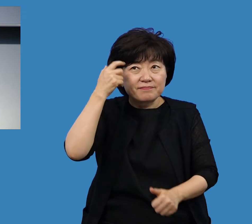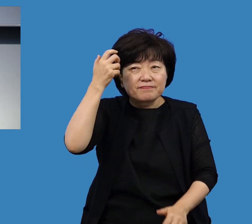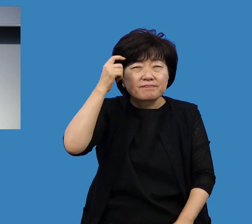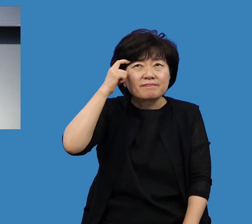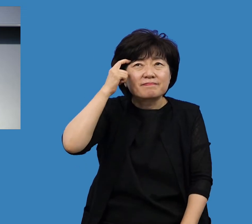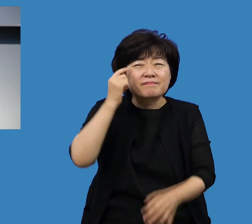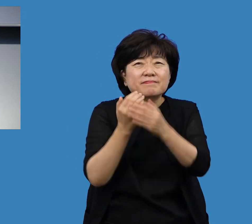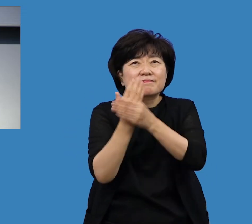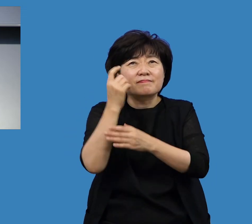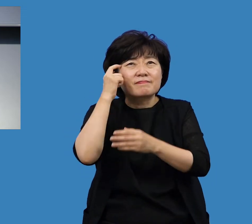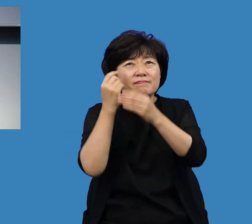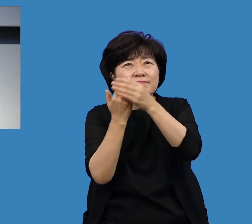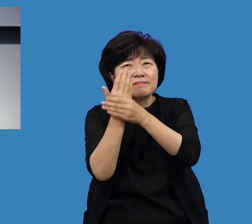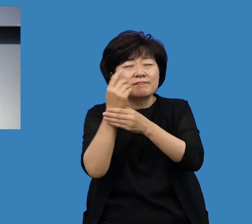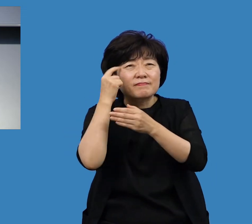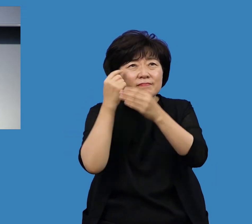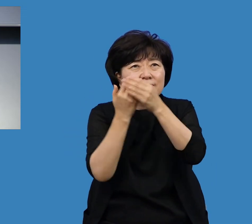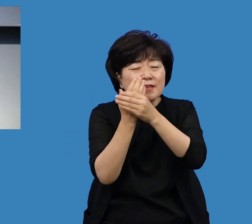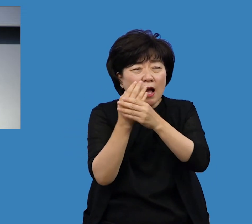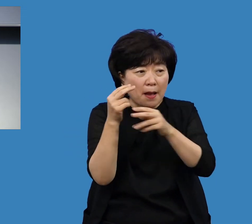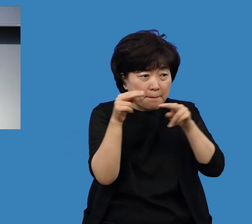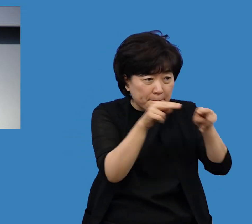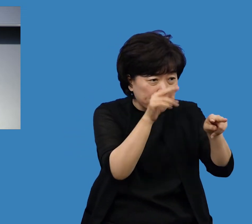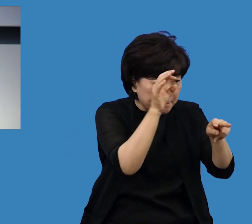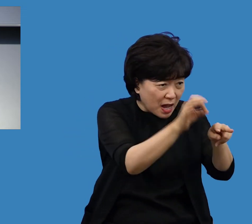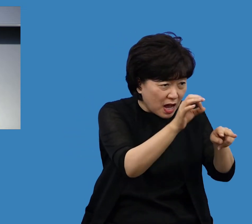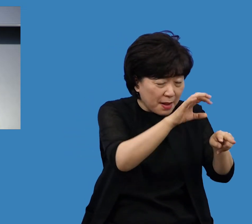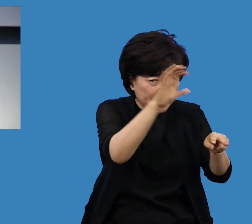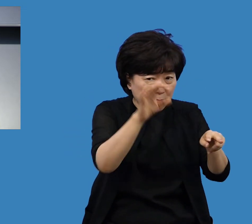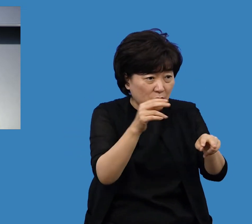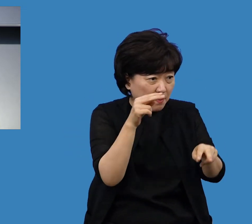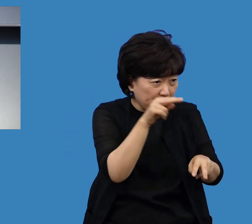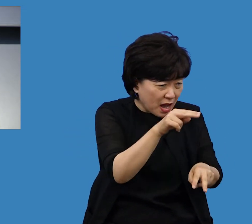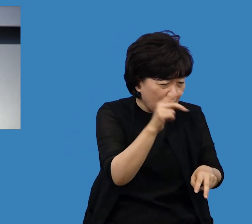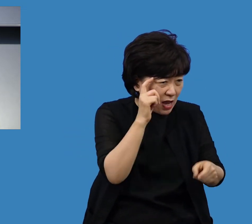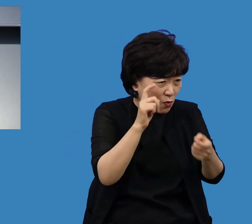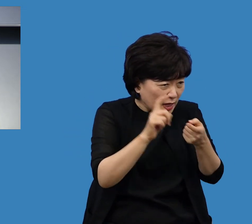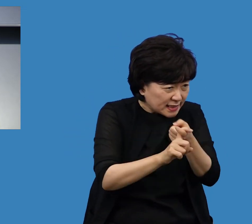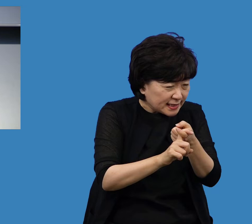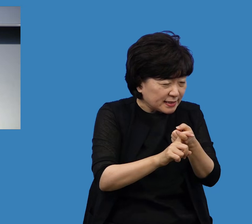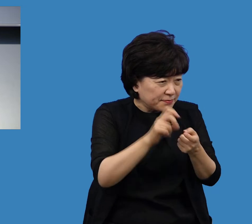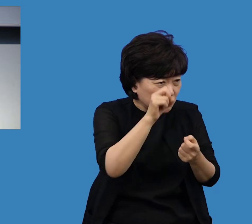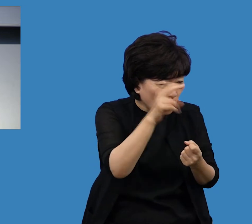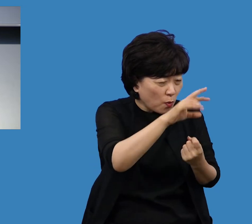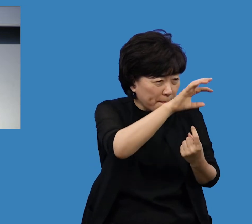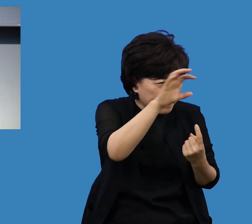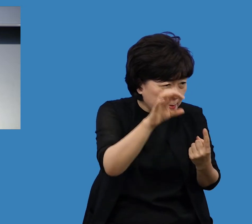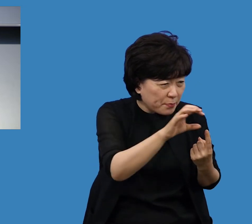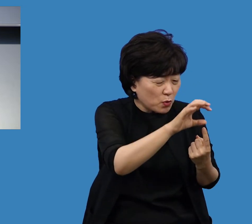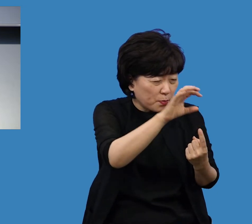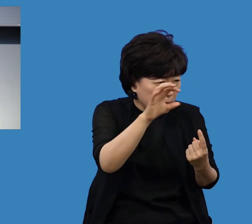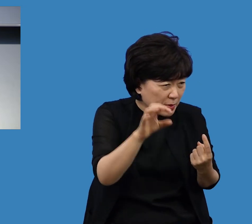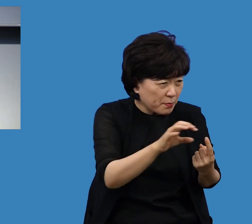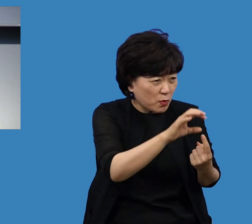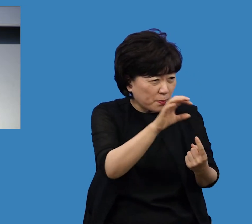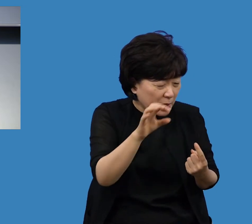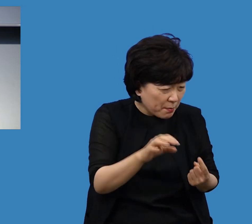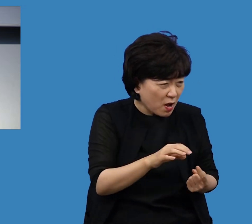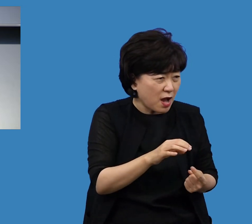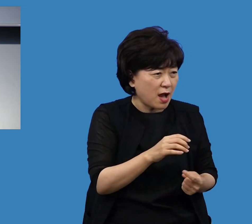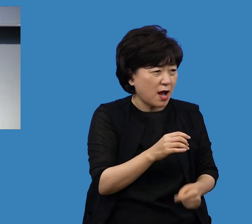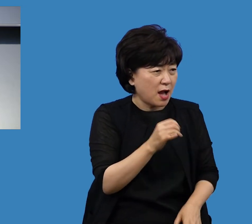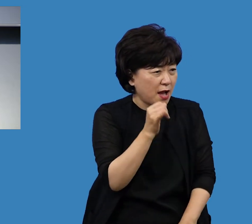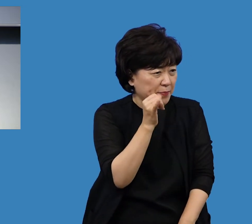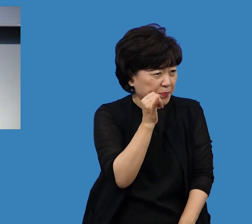계속 반복적으로 주목해서 보고, 반복적으로 관심을 가지고, 반복적으로 빠져들면 결국 뭐가